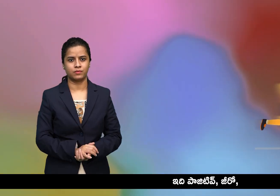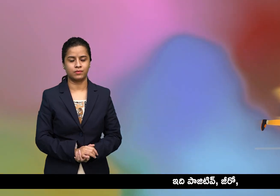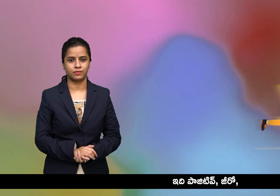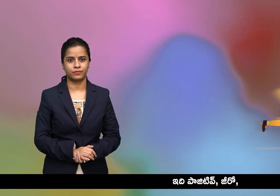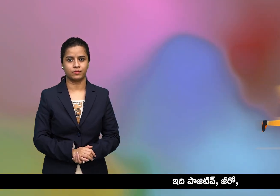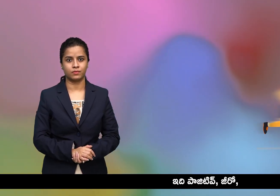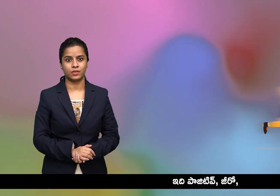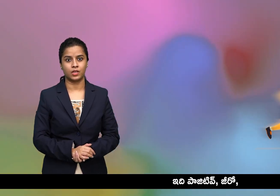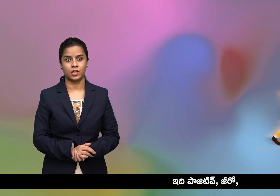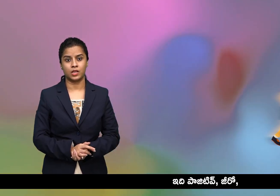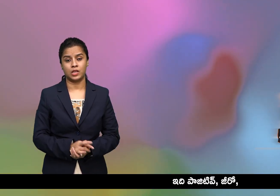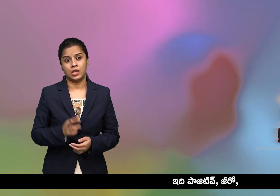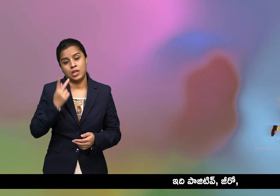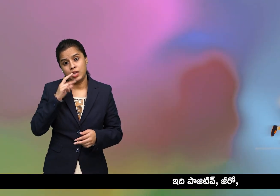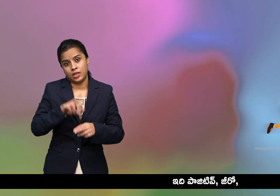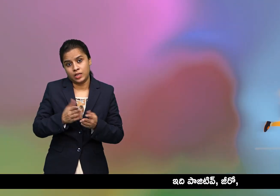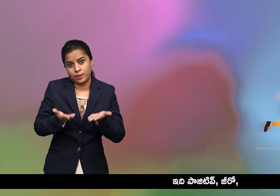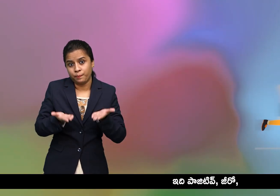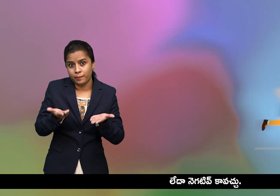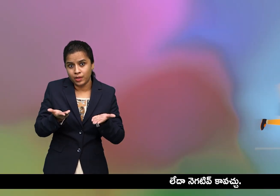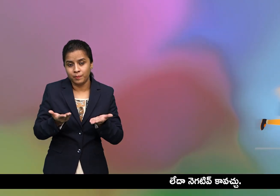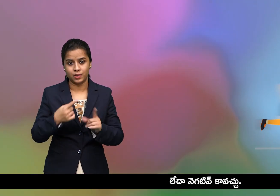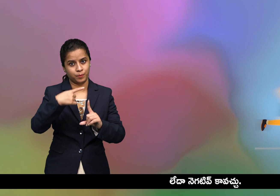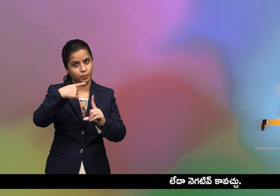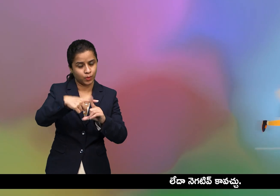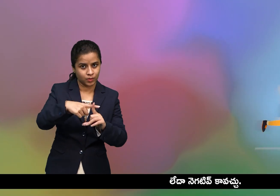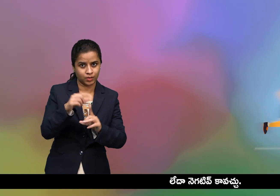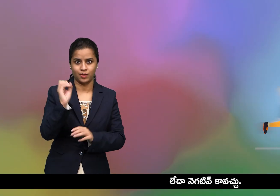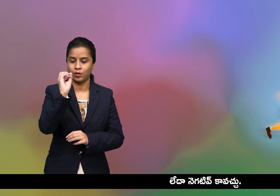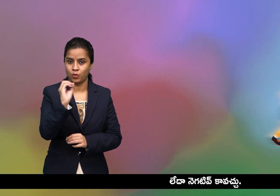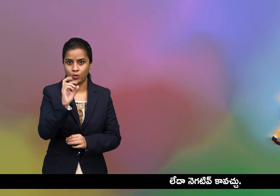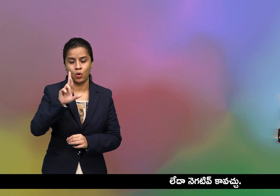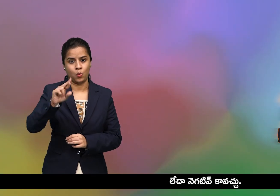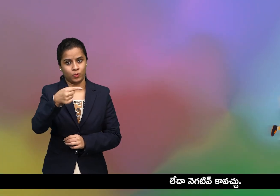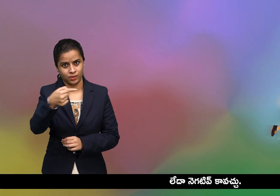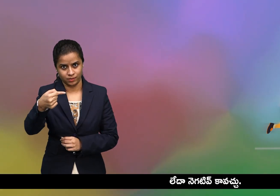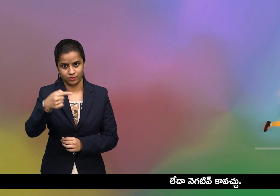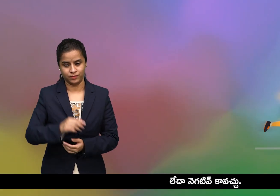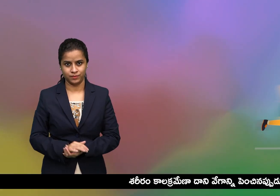ఇది పాజిటివ్, 0 లేదా నెగటివ్ కావచ్చు.